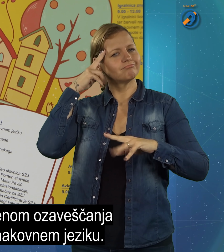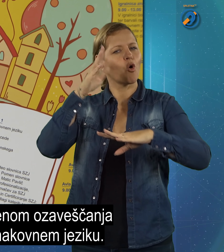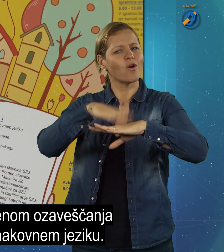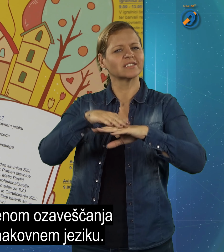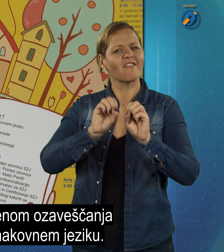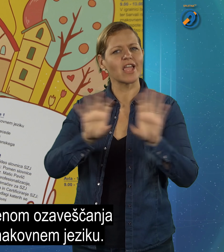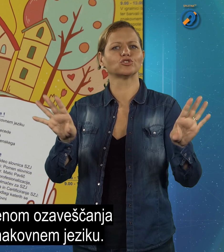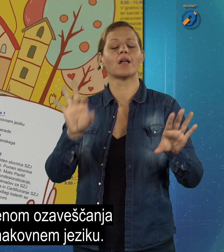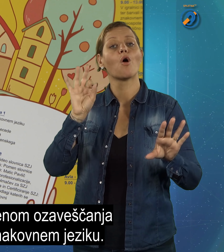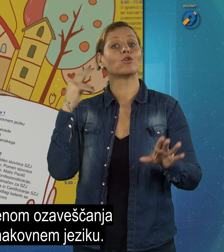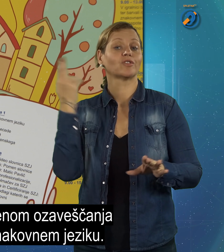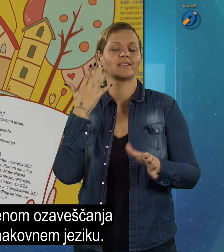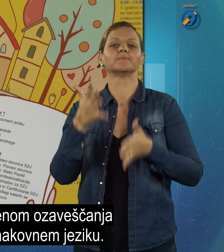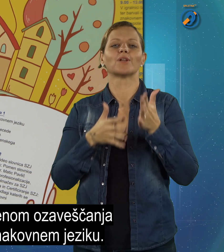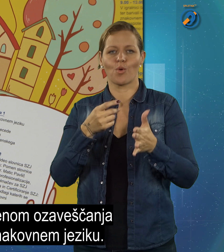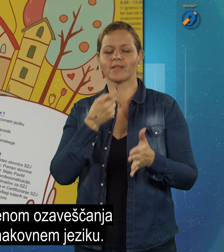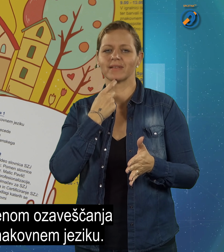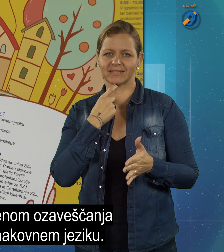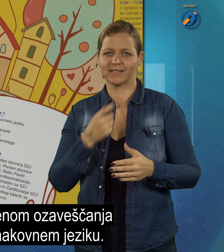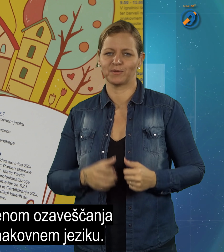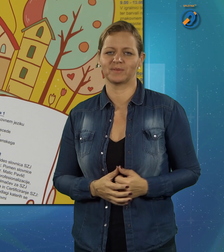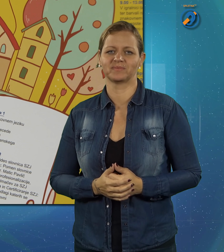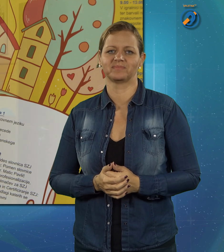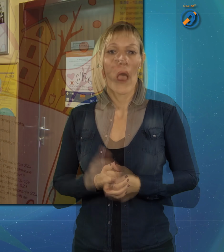o slovenskem znakovnem jeziku.